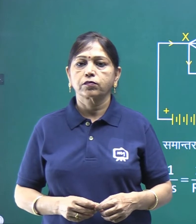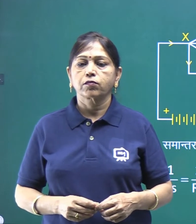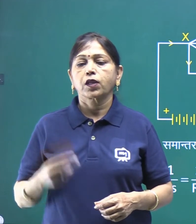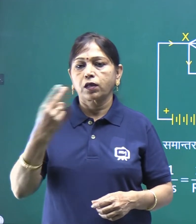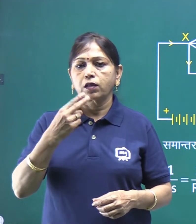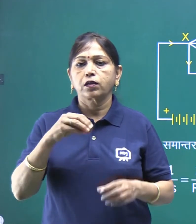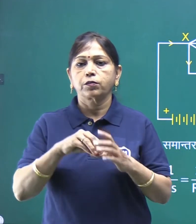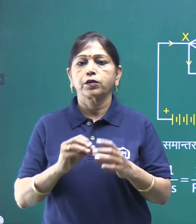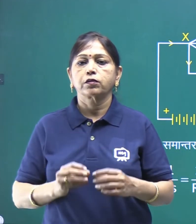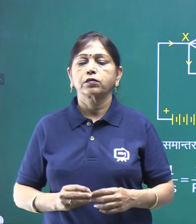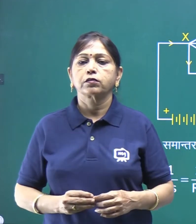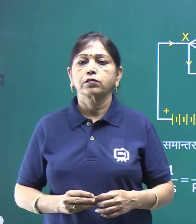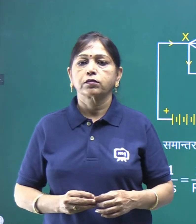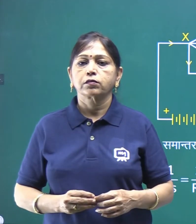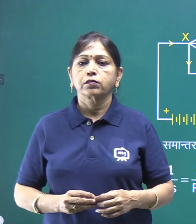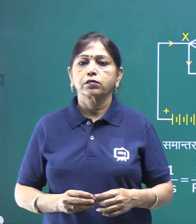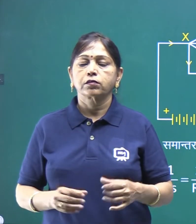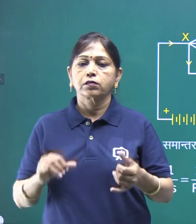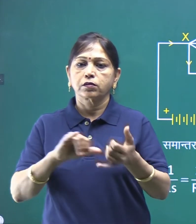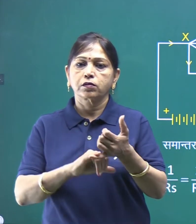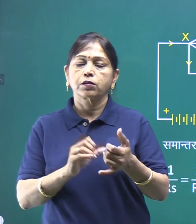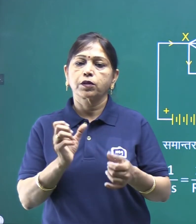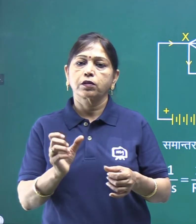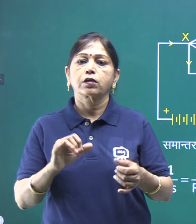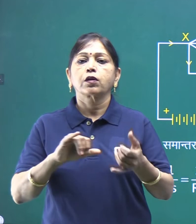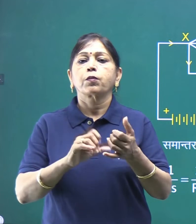चित्र में समांतर क्रम संयोजन का